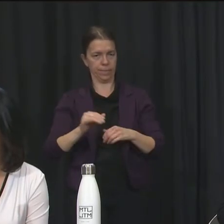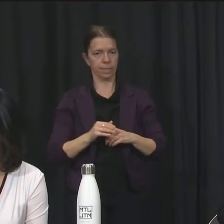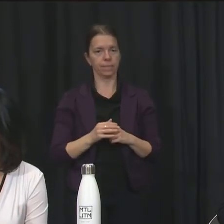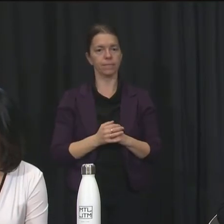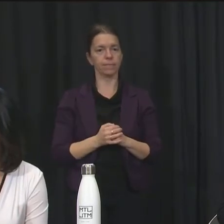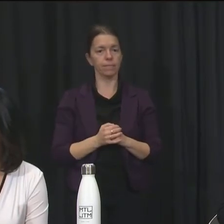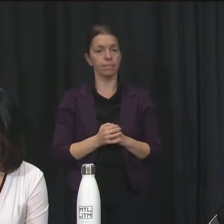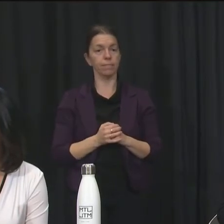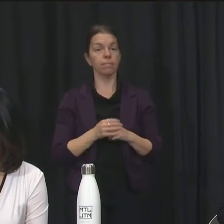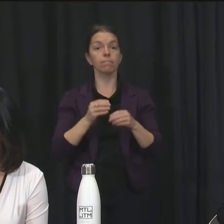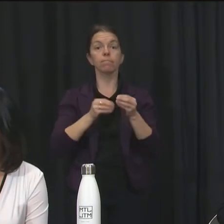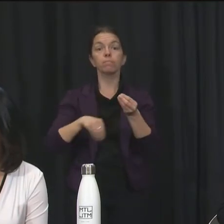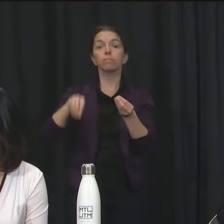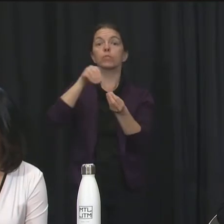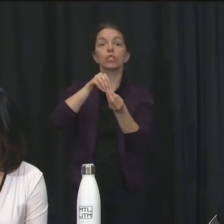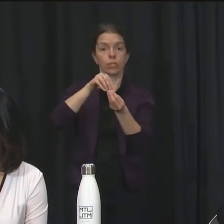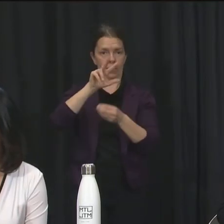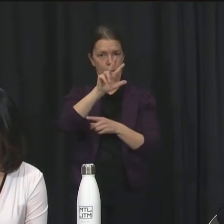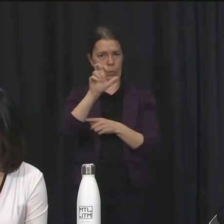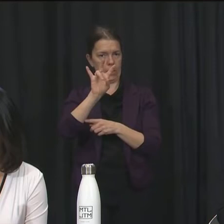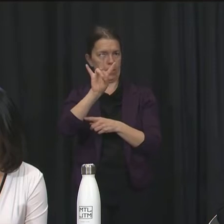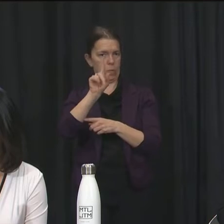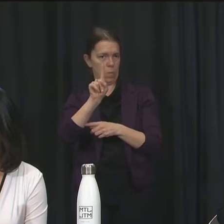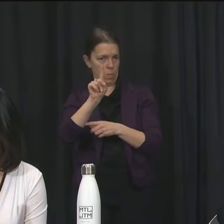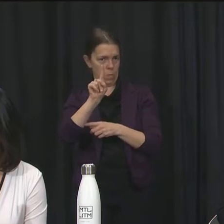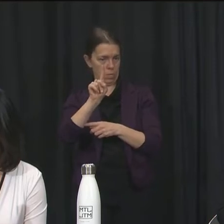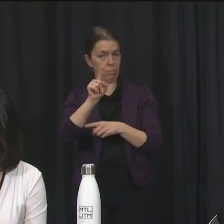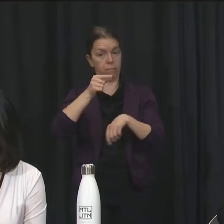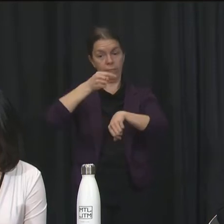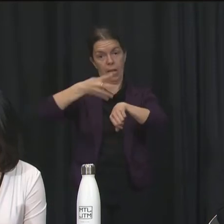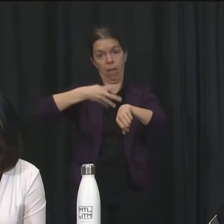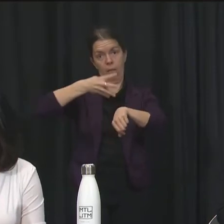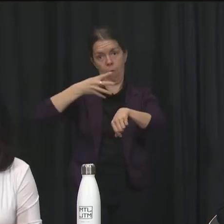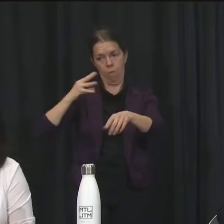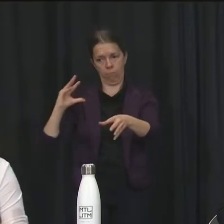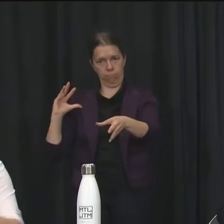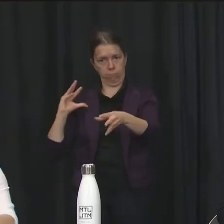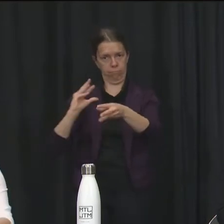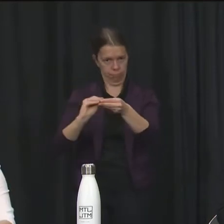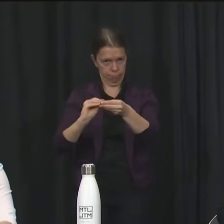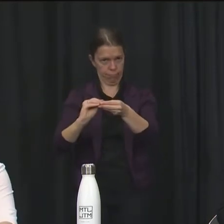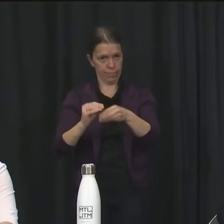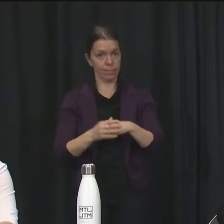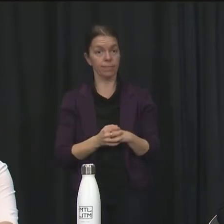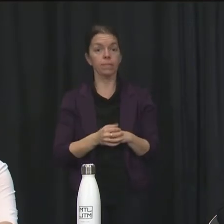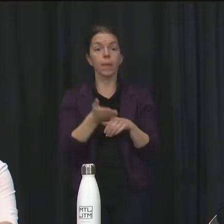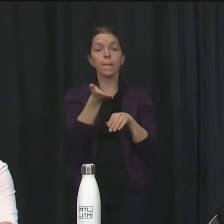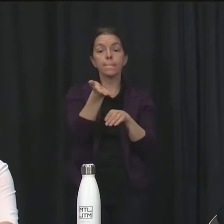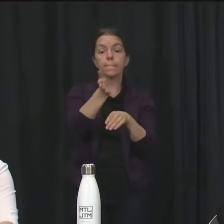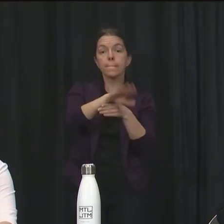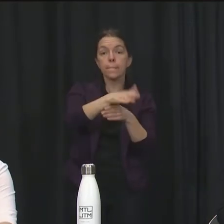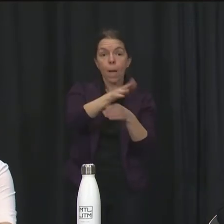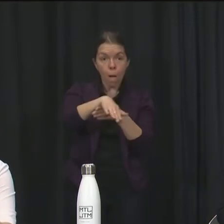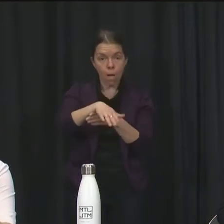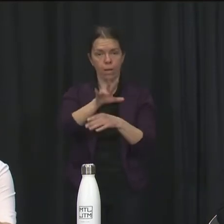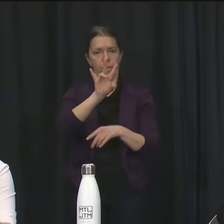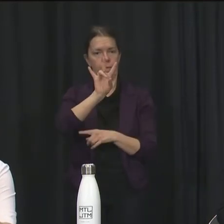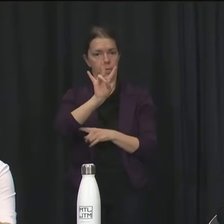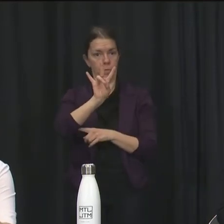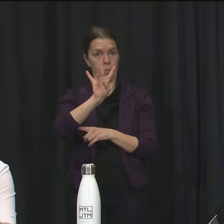heures, 74 décès, dont 34 en CHSLD, avec une moyenne d'âge de 82